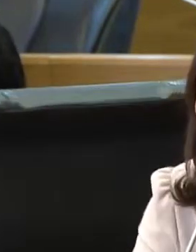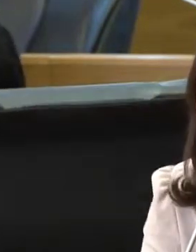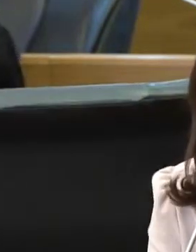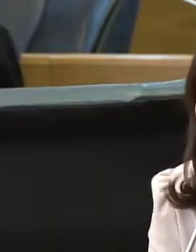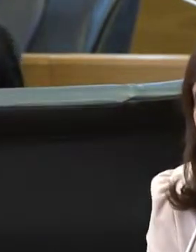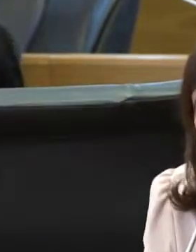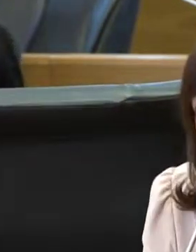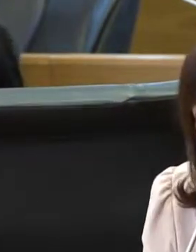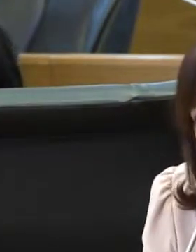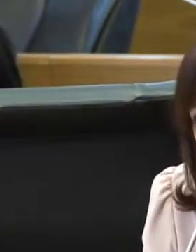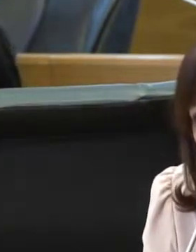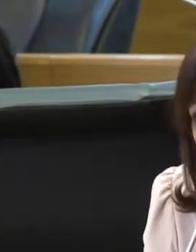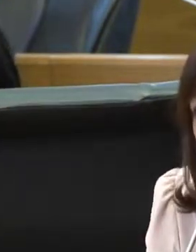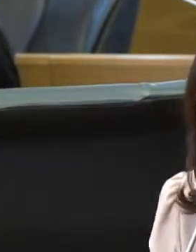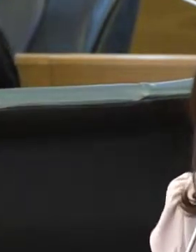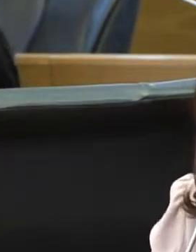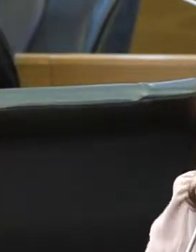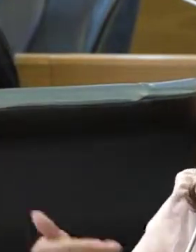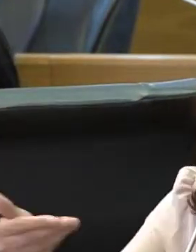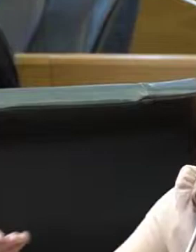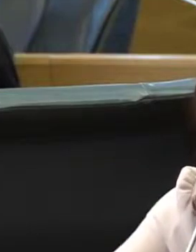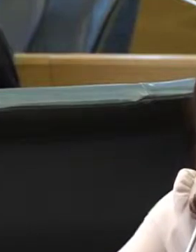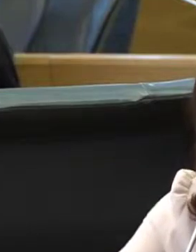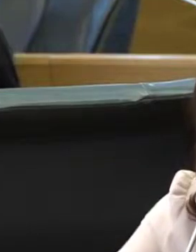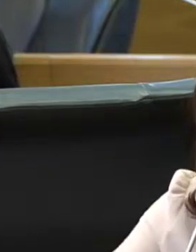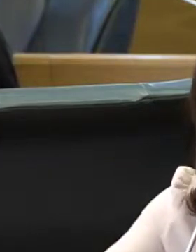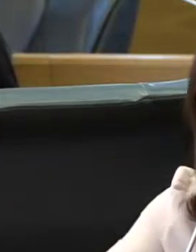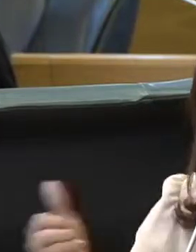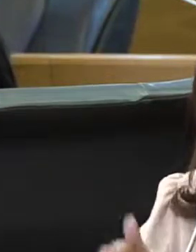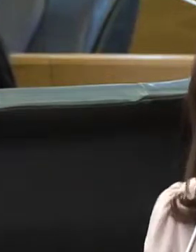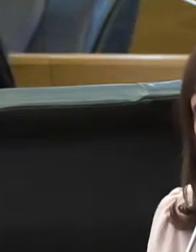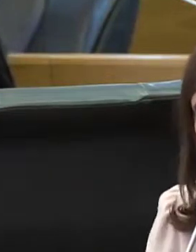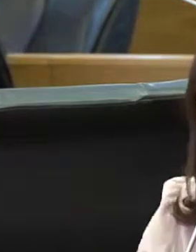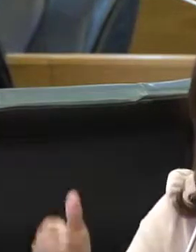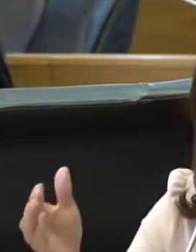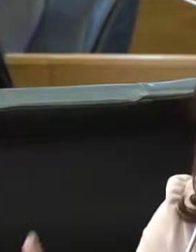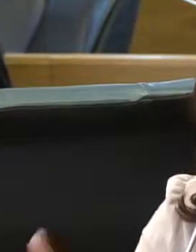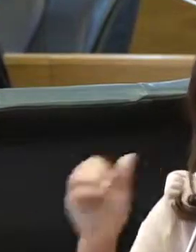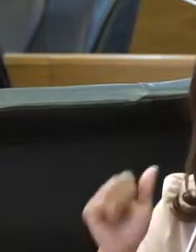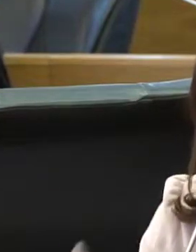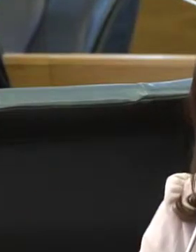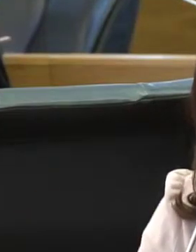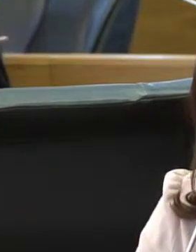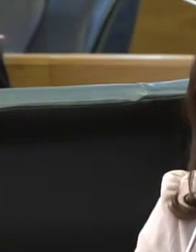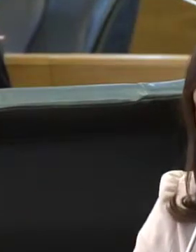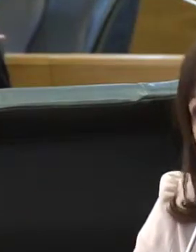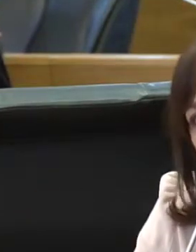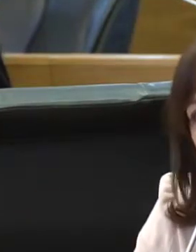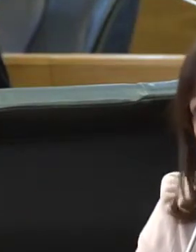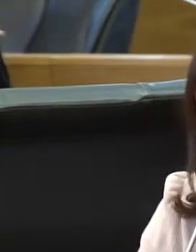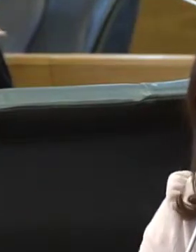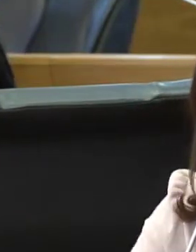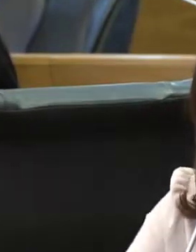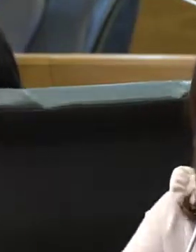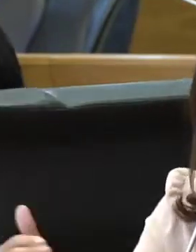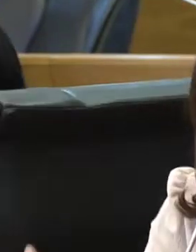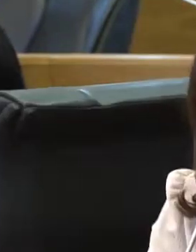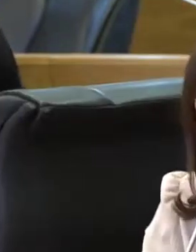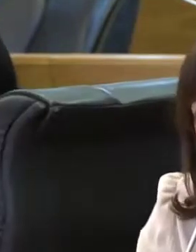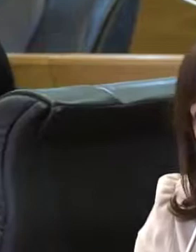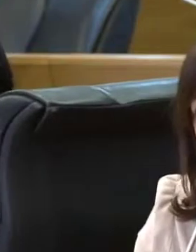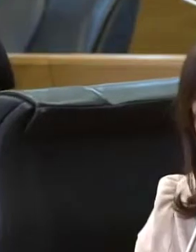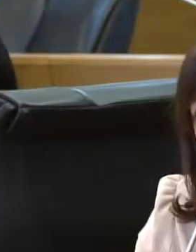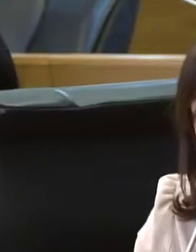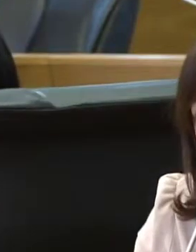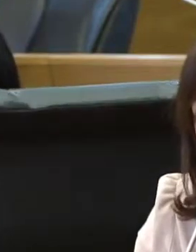ela equaciona esses problemas e traz para a população o que a população quer, que é exatamente um transporte de qualidade e resolve, sem